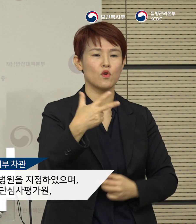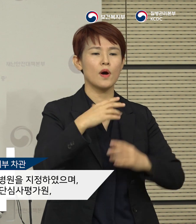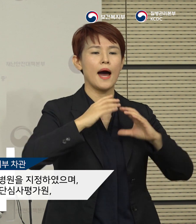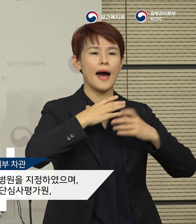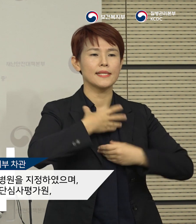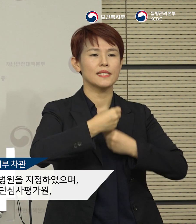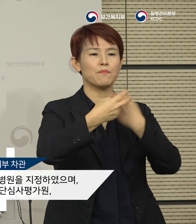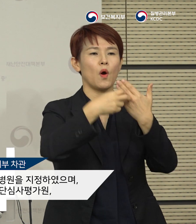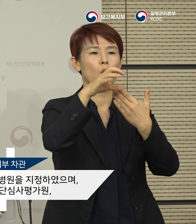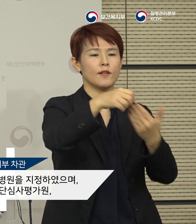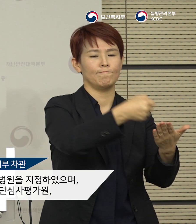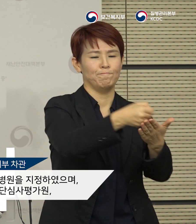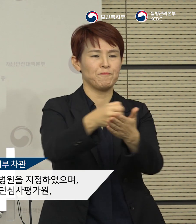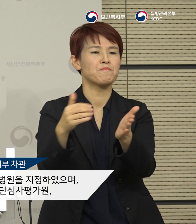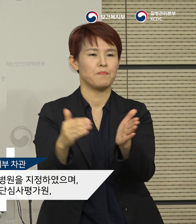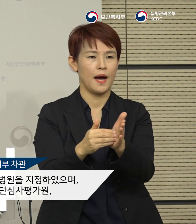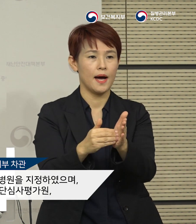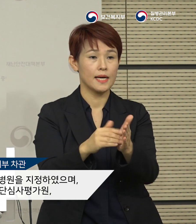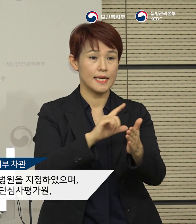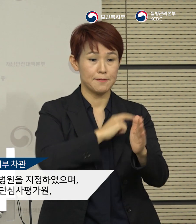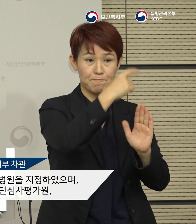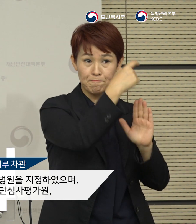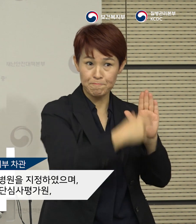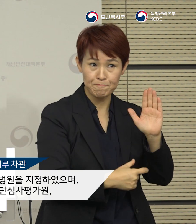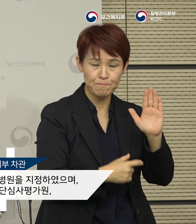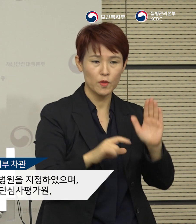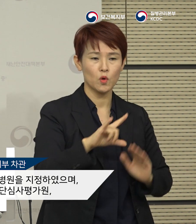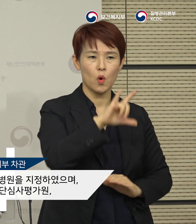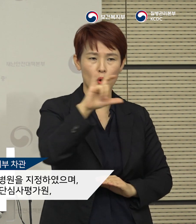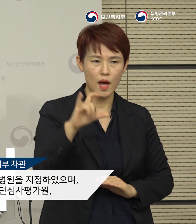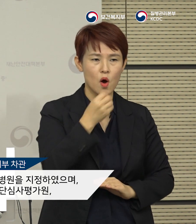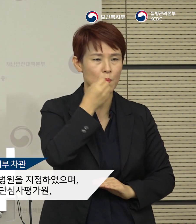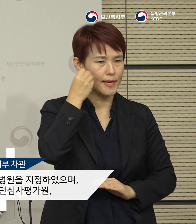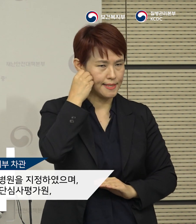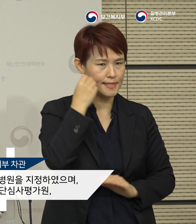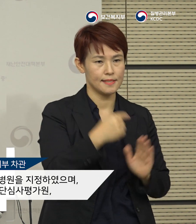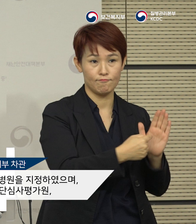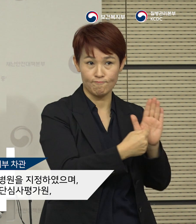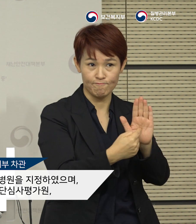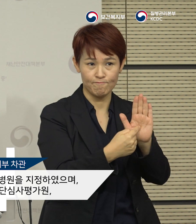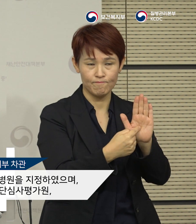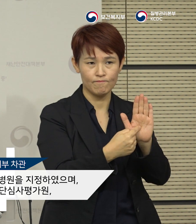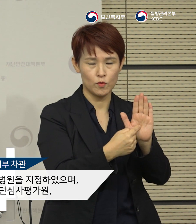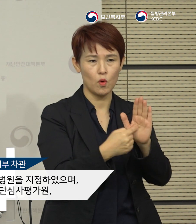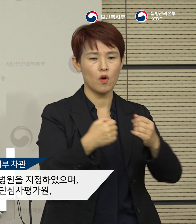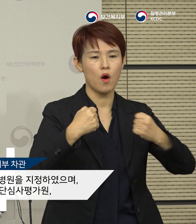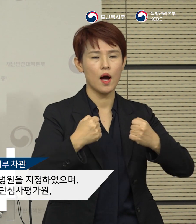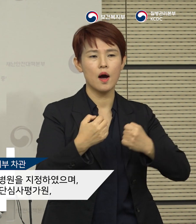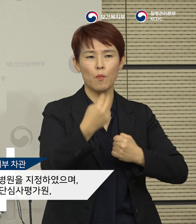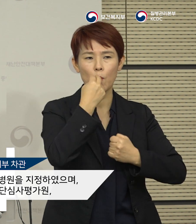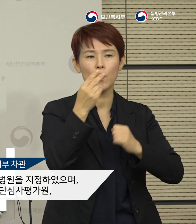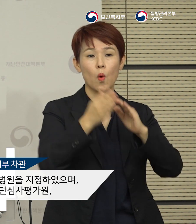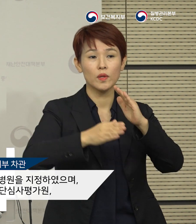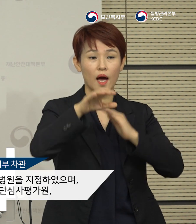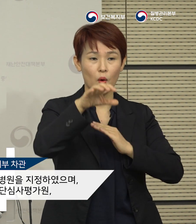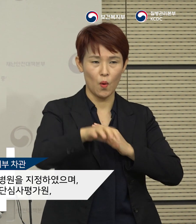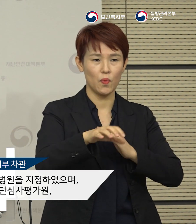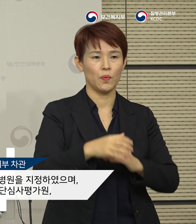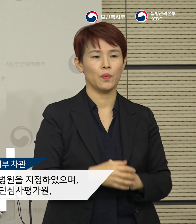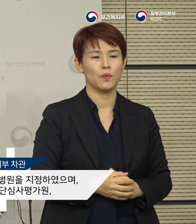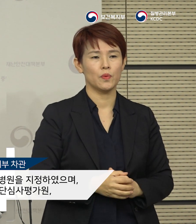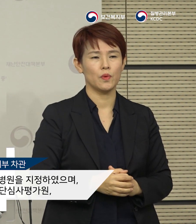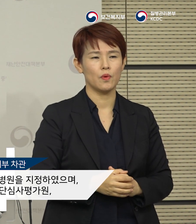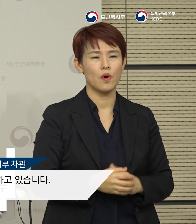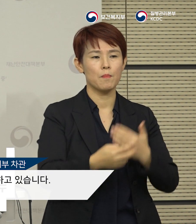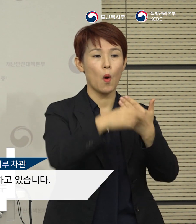127개의 국민안심병원을 지정하였으며 그 명단은 코로나19 마이크로 페이지, 건강보험공단